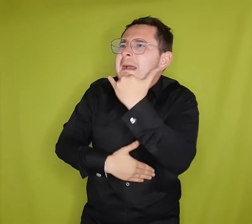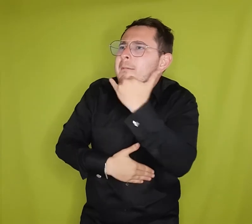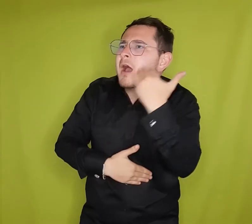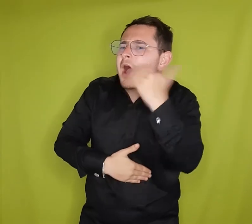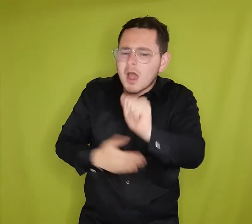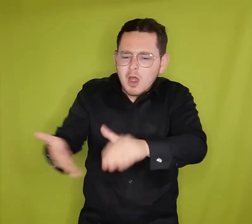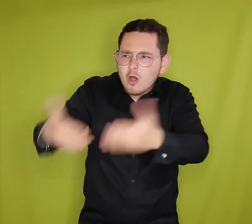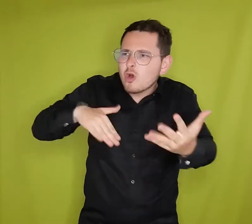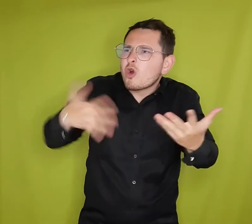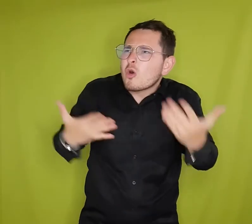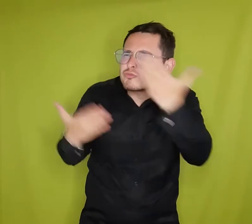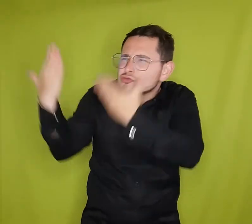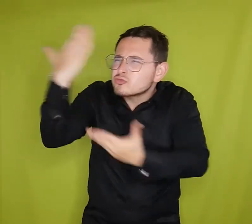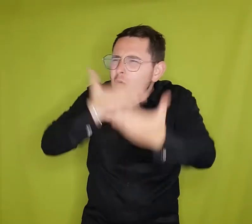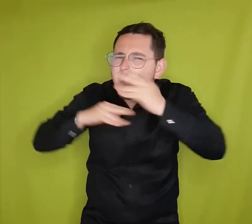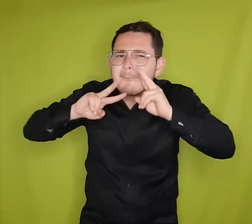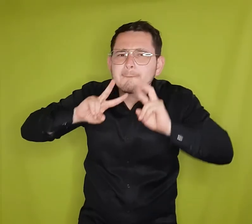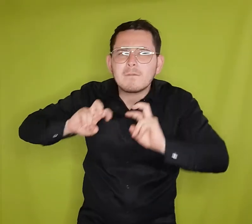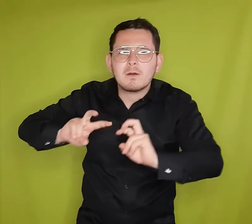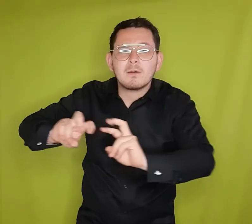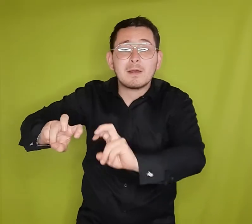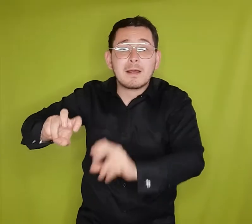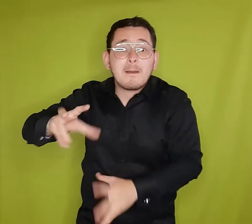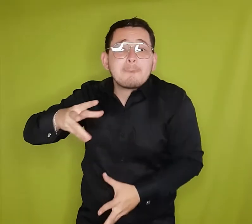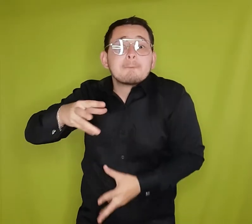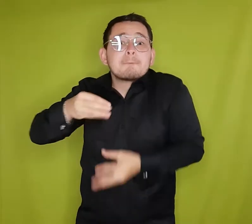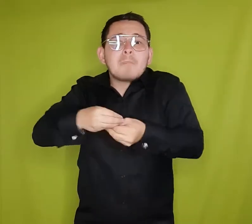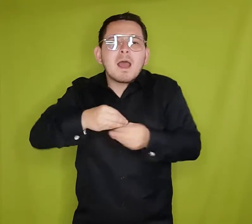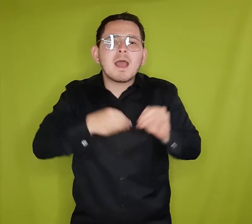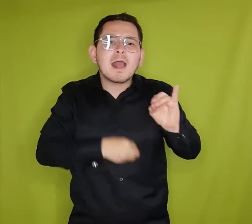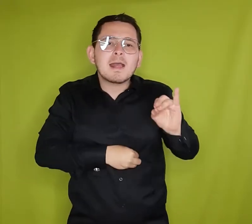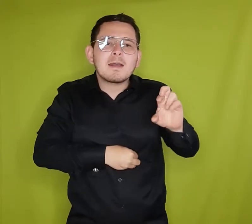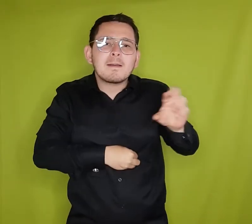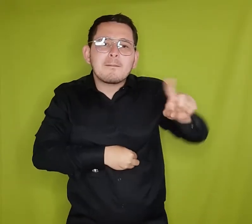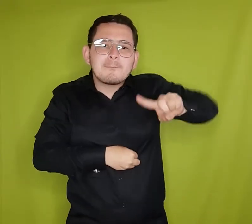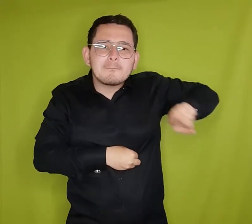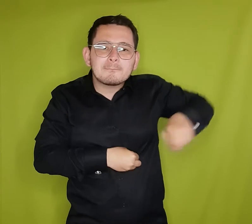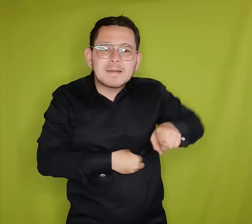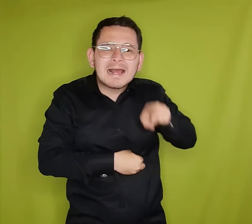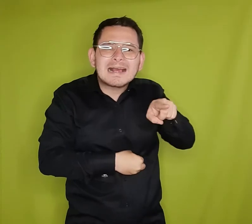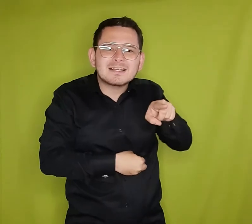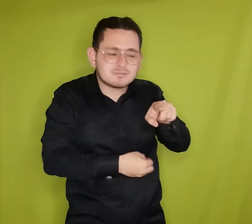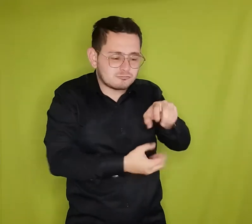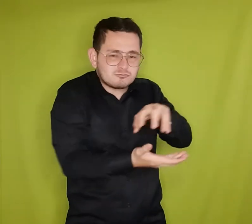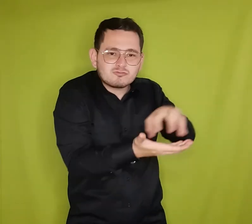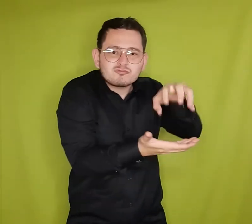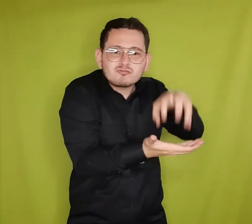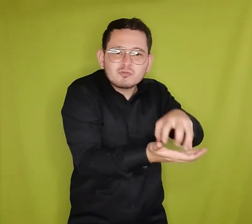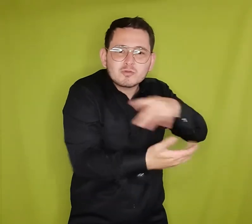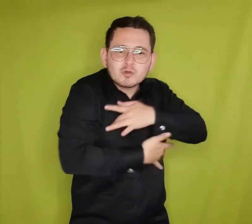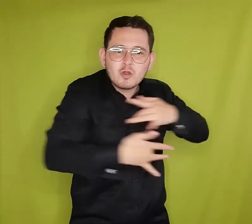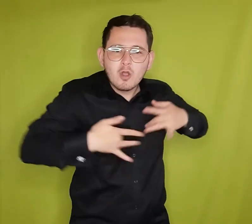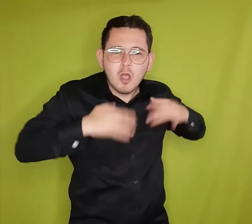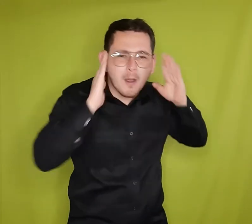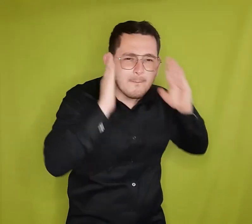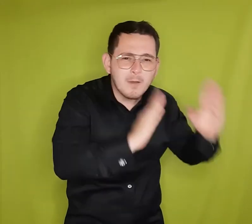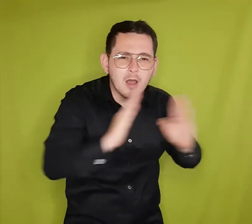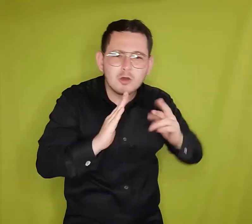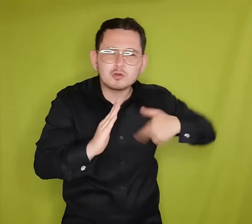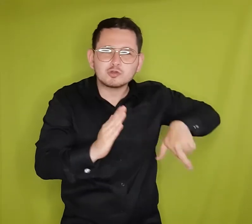visita a la IPS en donde la niña recibió su dosis o donde le aplicaron su dosis de biológico para